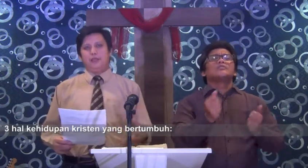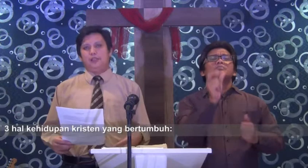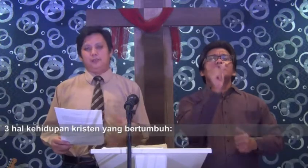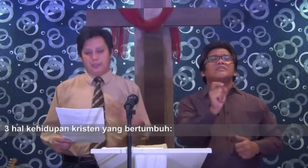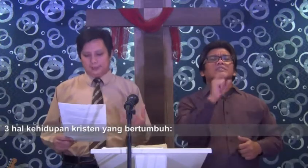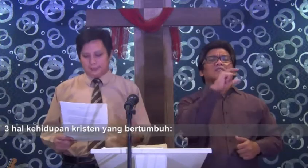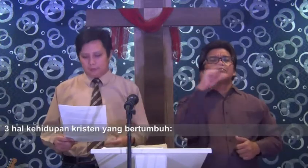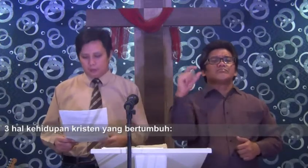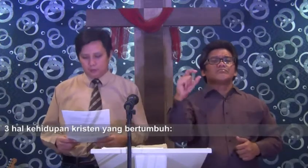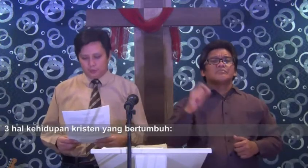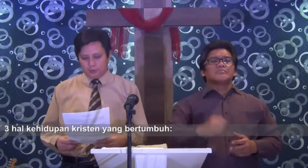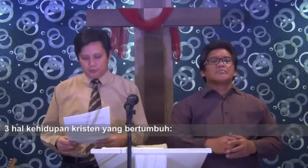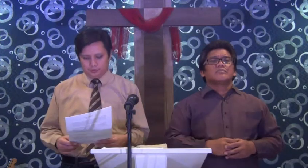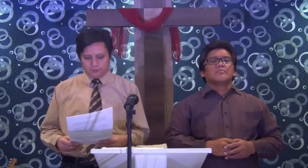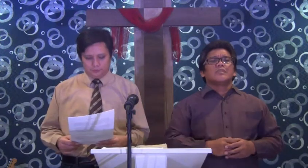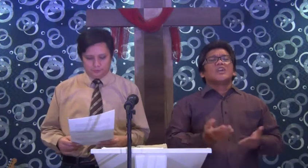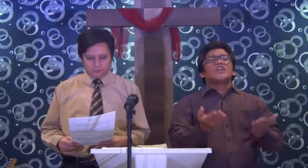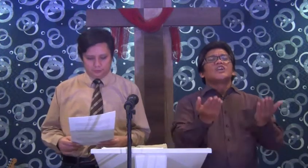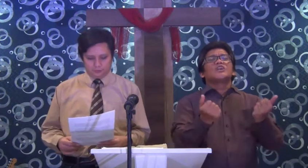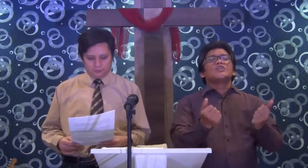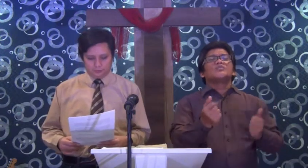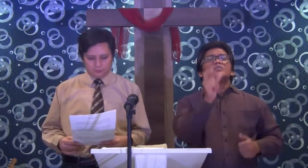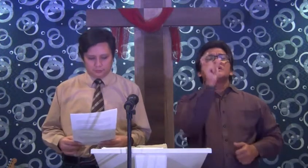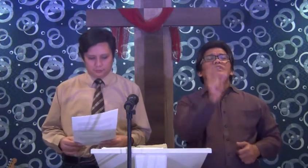Seperti apa kehidupan Kristen yang bertumbuh itu?